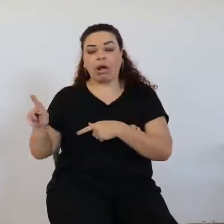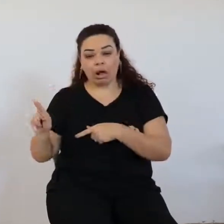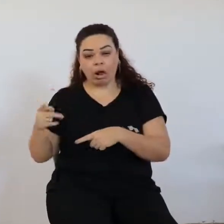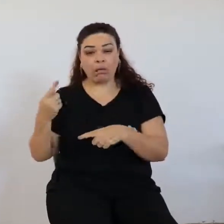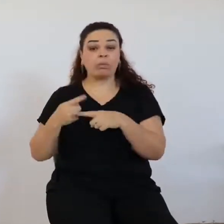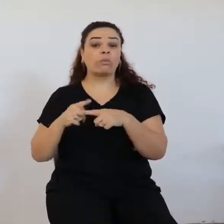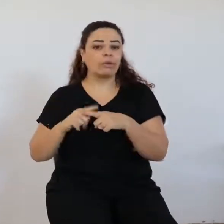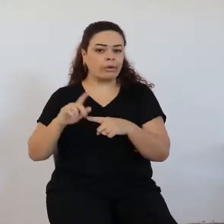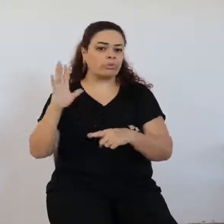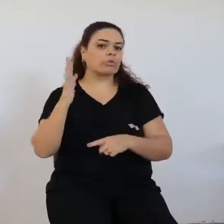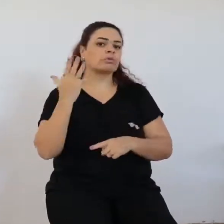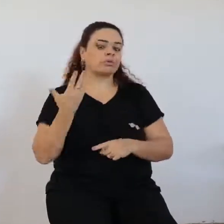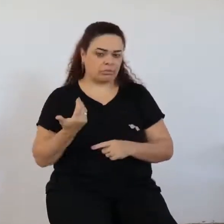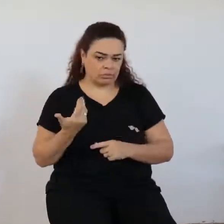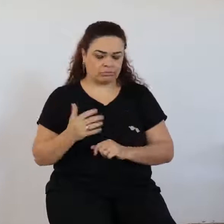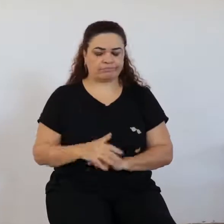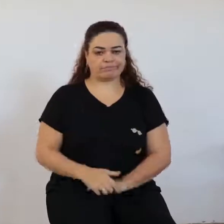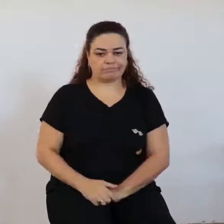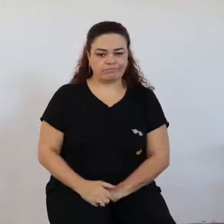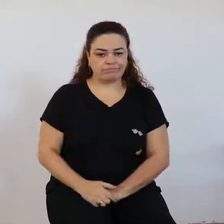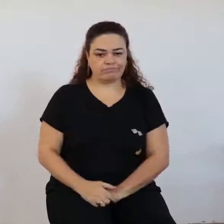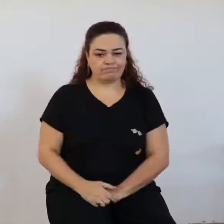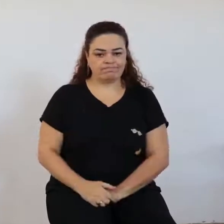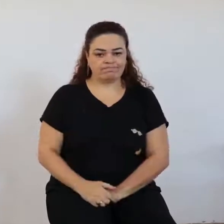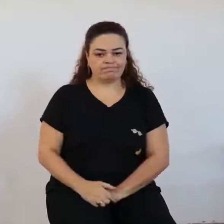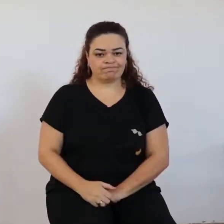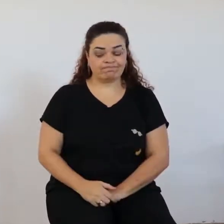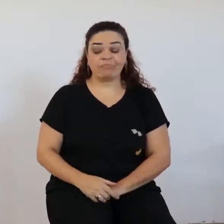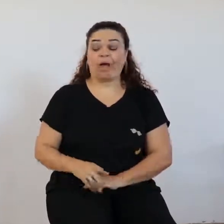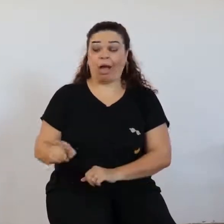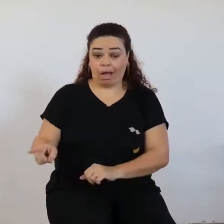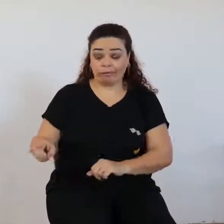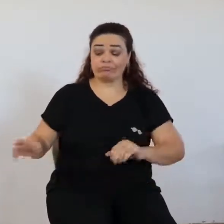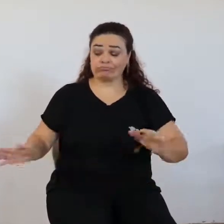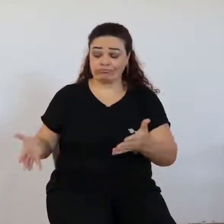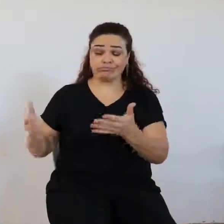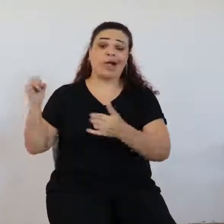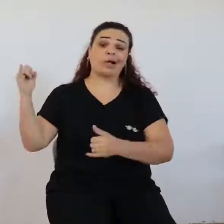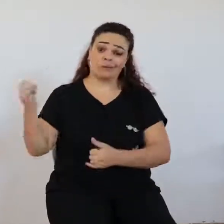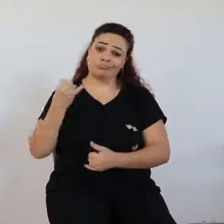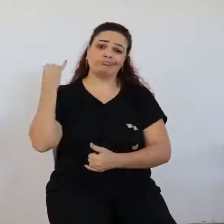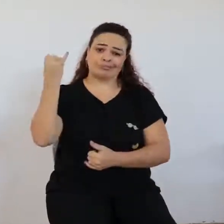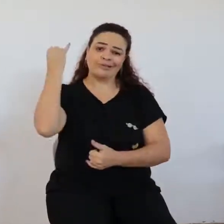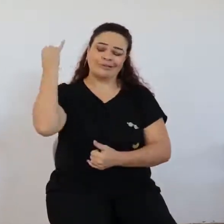linguagem adequadamente. Então isso pode contribuir para que a criança não tenha